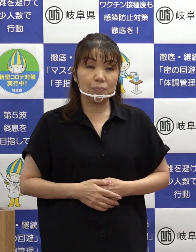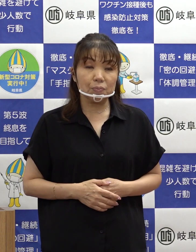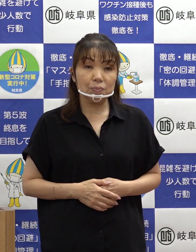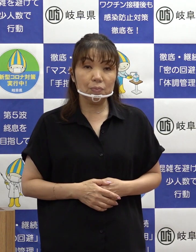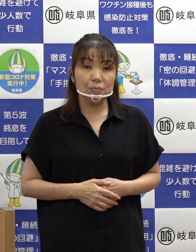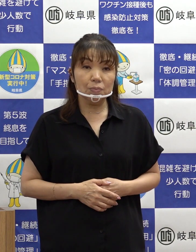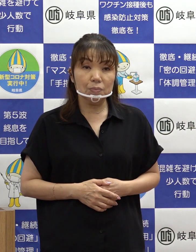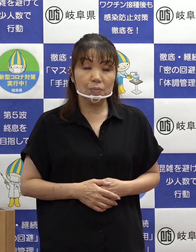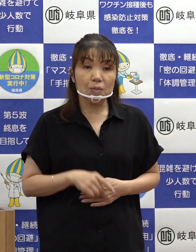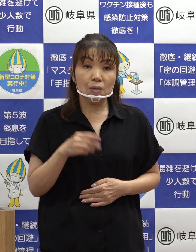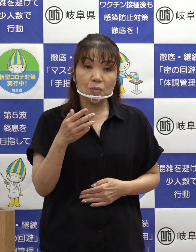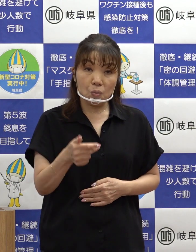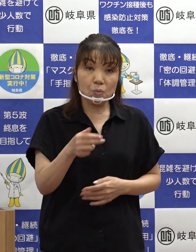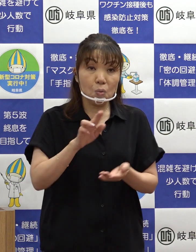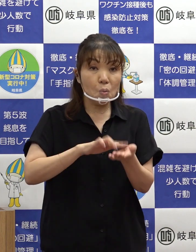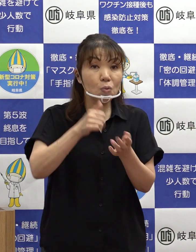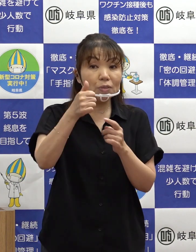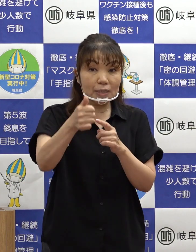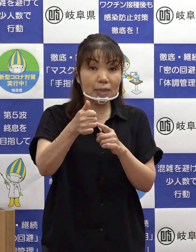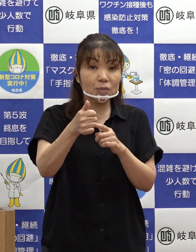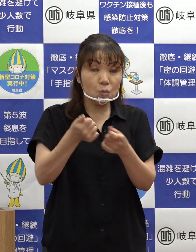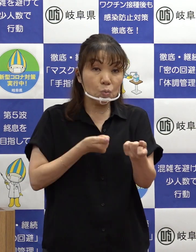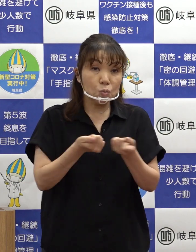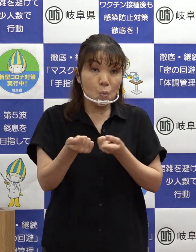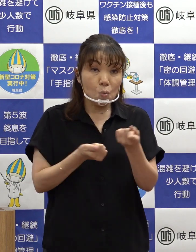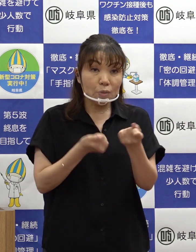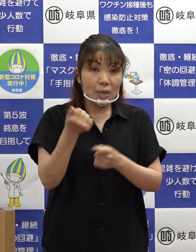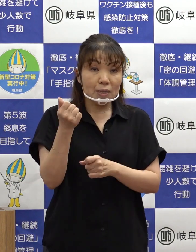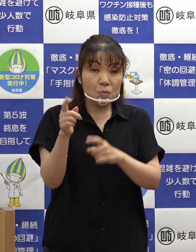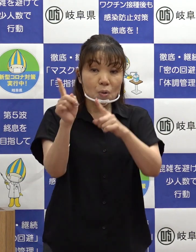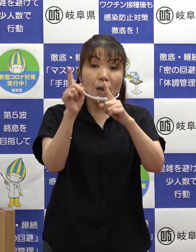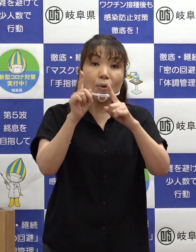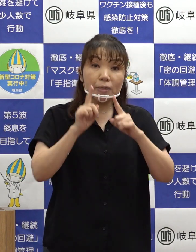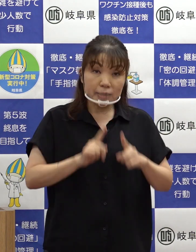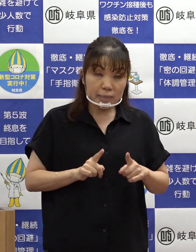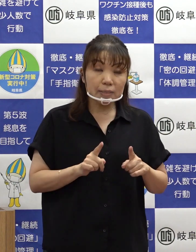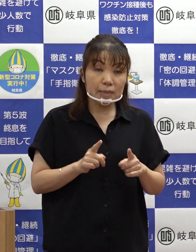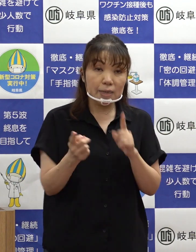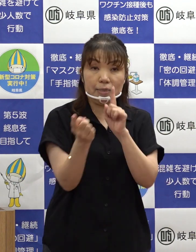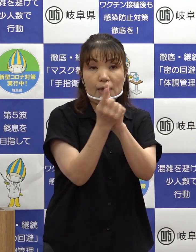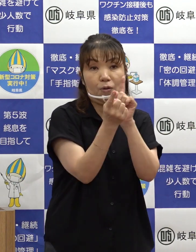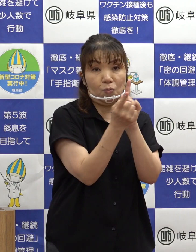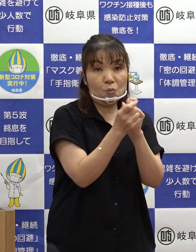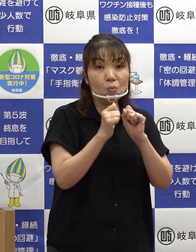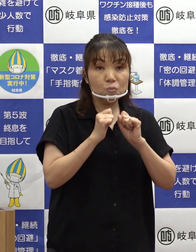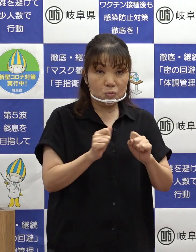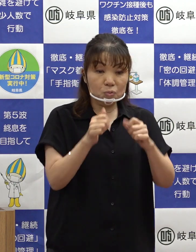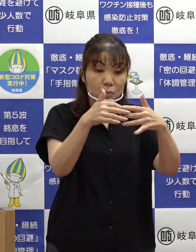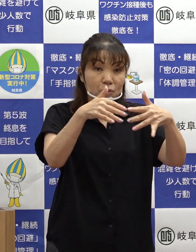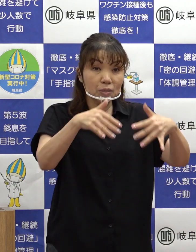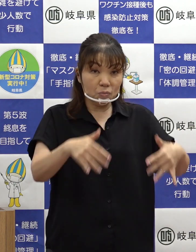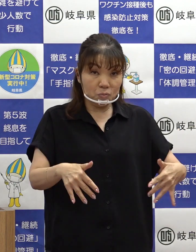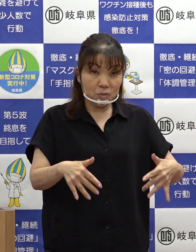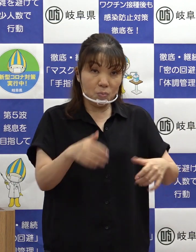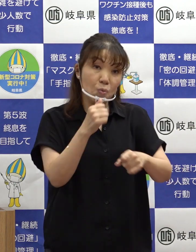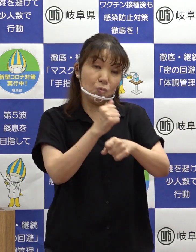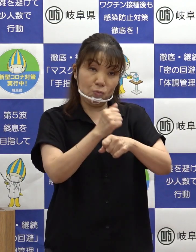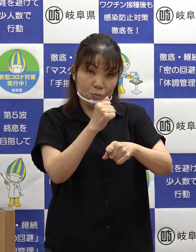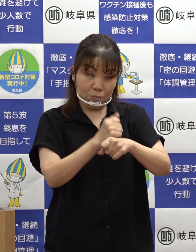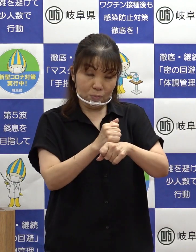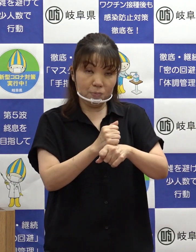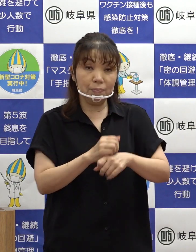その方の調整のもとで、足並みを揃えて対応していくという、そういうシステムを作っていこうということでござい